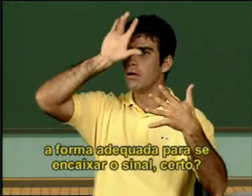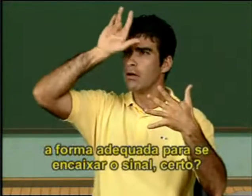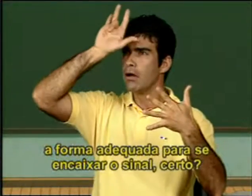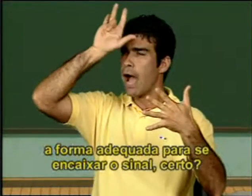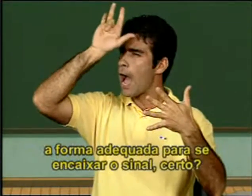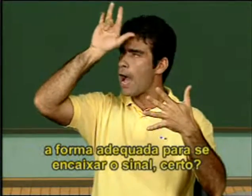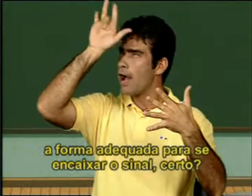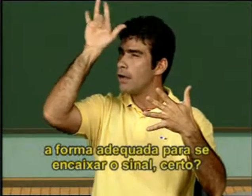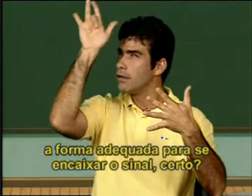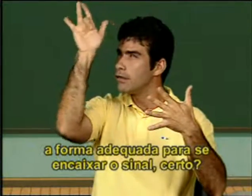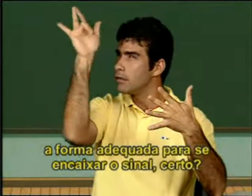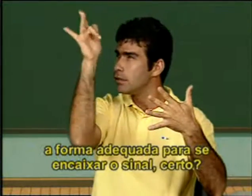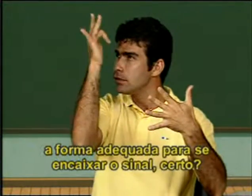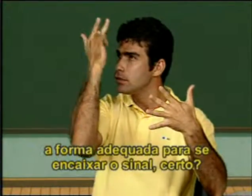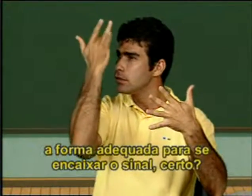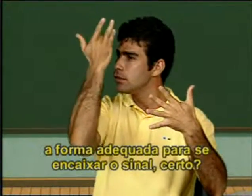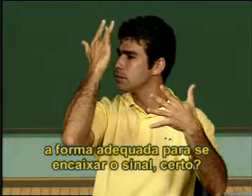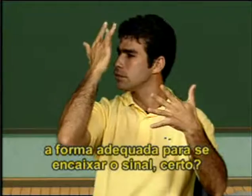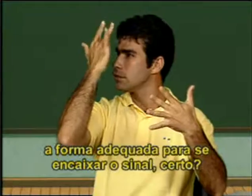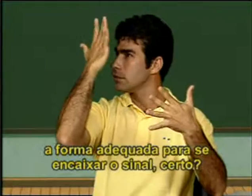A forma adequada para se encaixar o sinal,